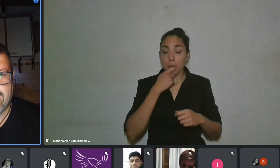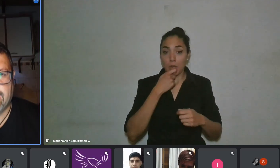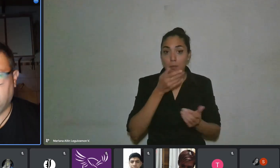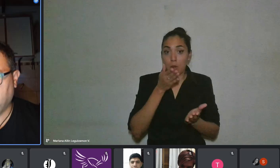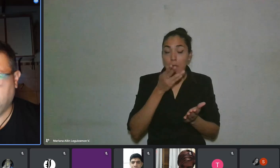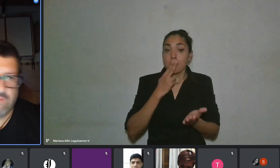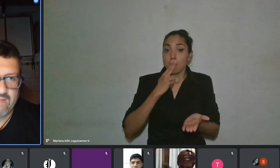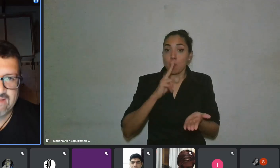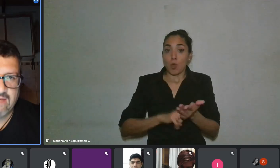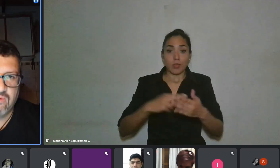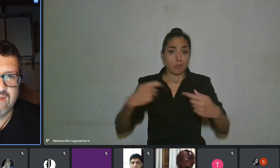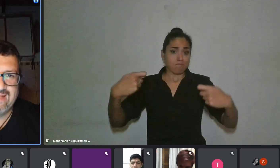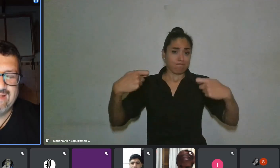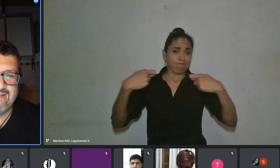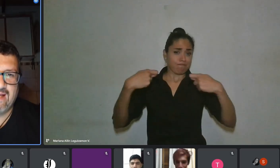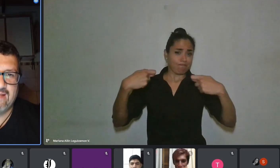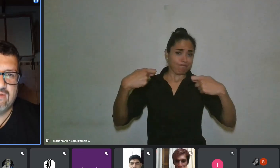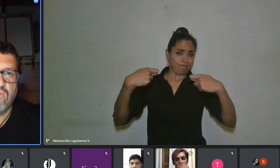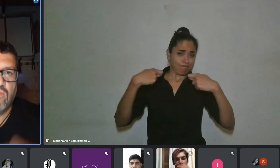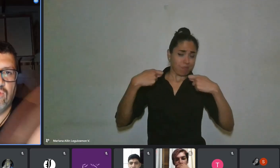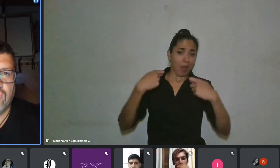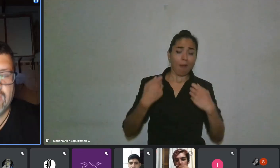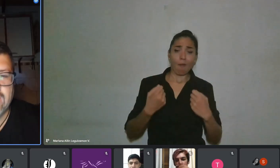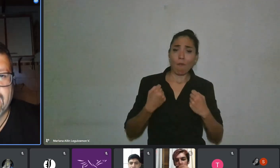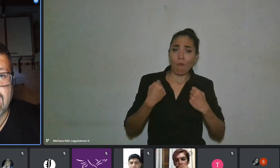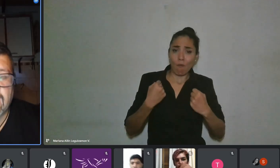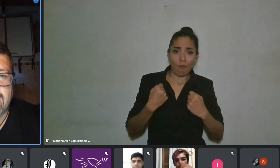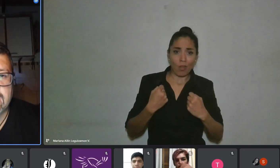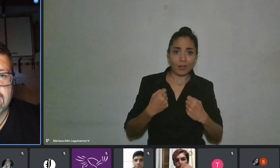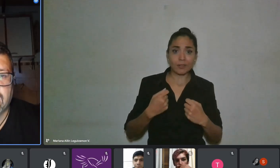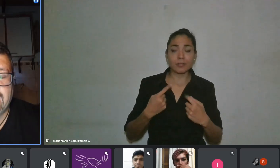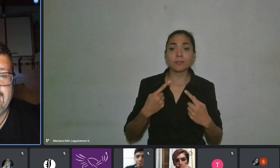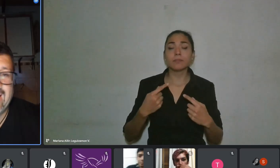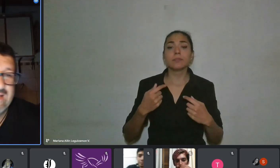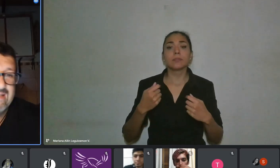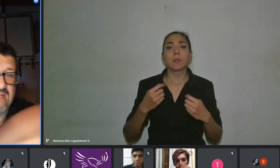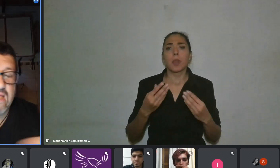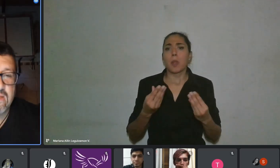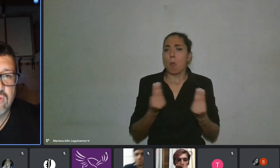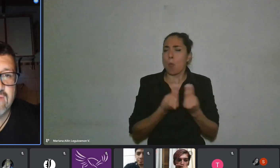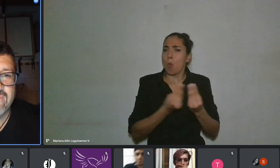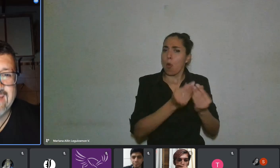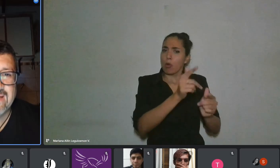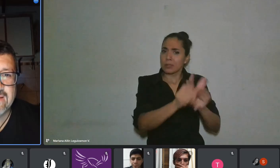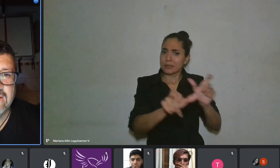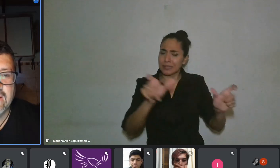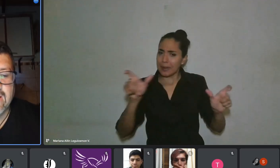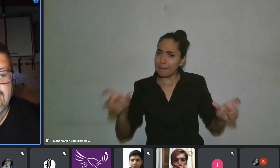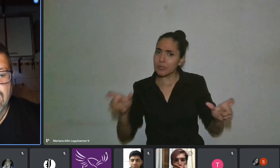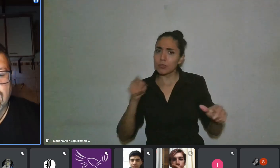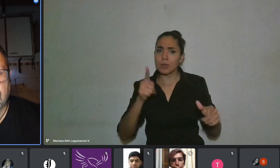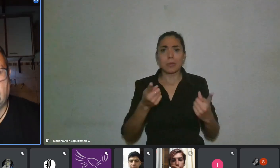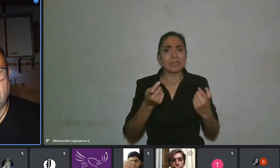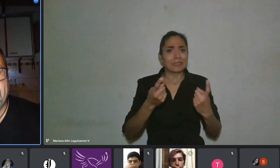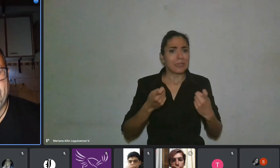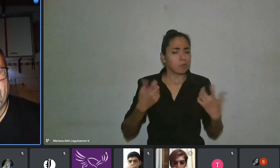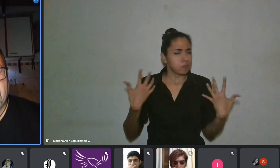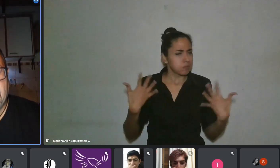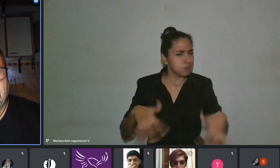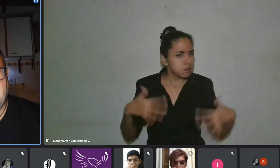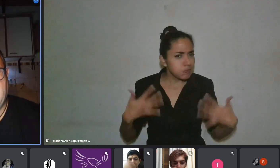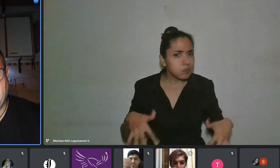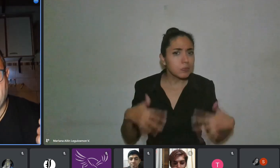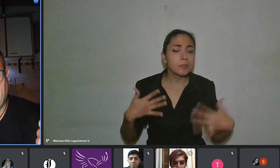tributaria demasiado extensa hacia un montón de personas, porque las necesidades son infinitas, yo estoy